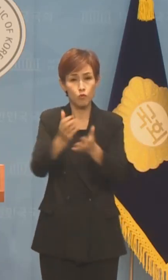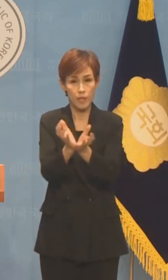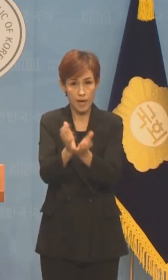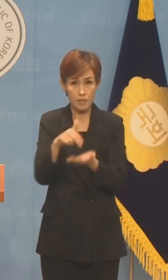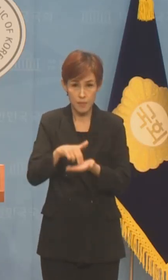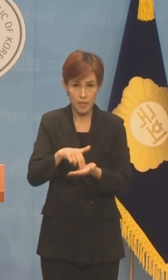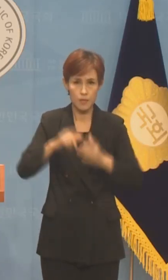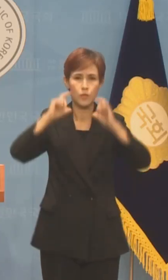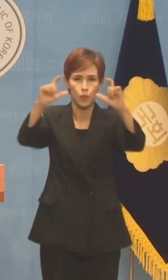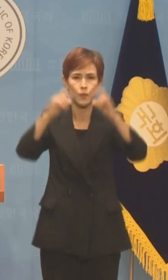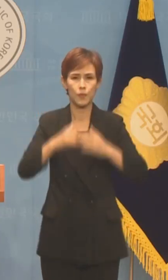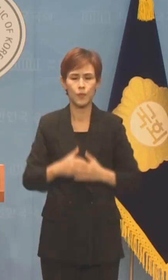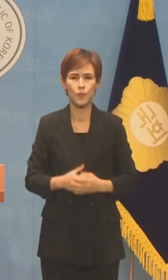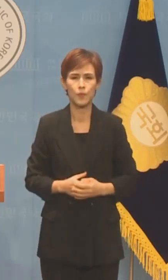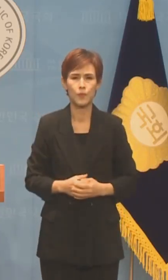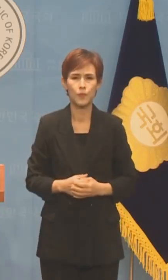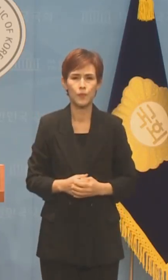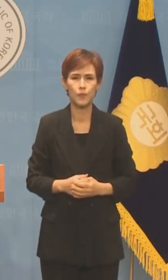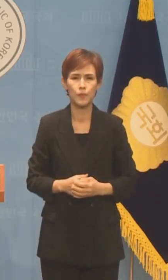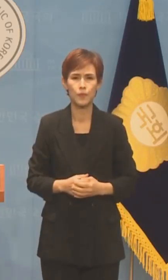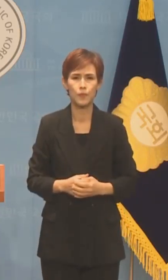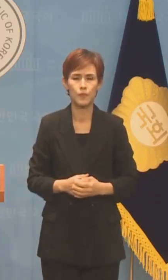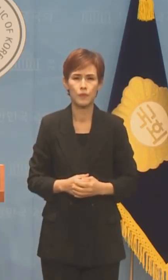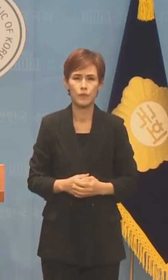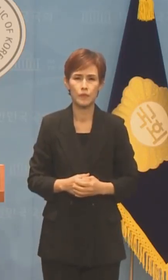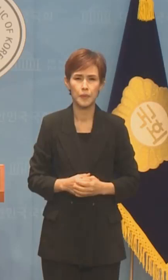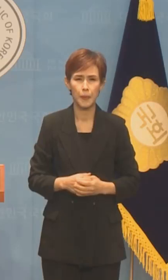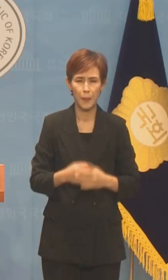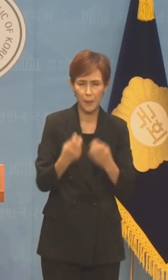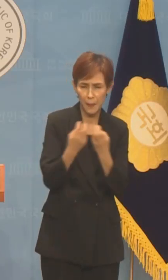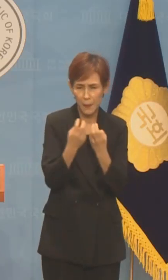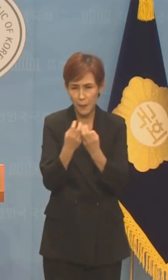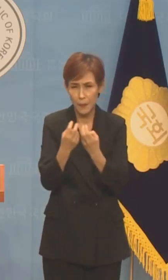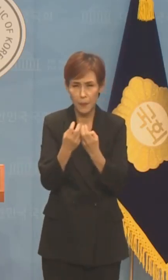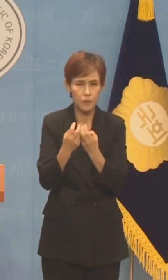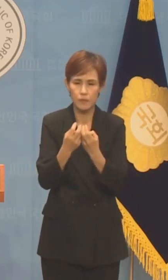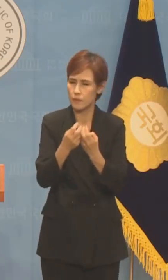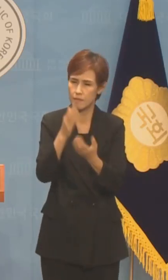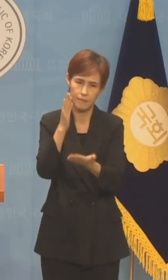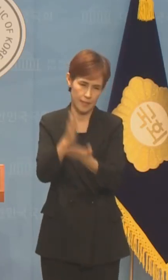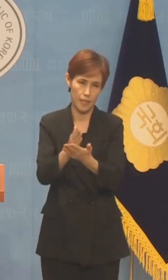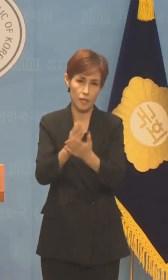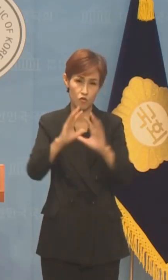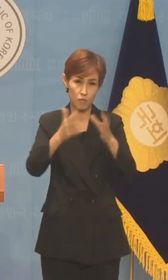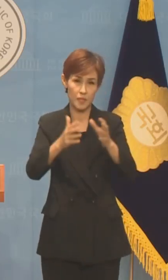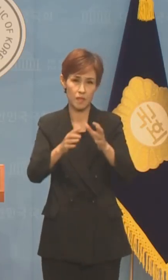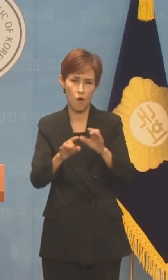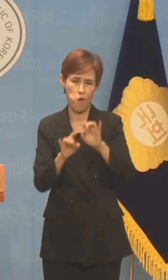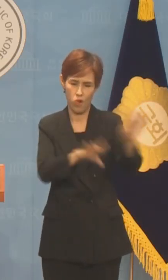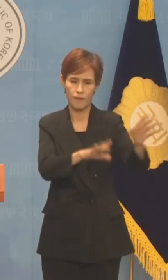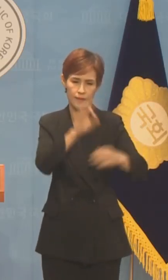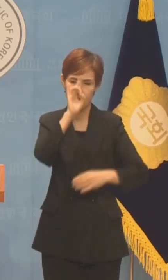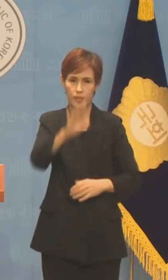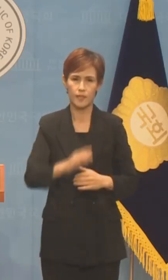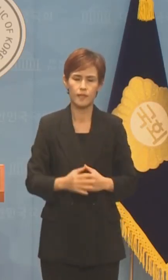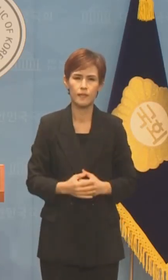조국혁신당이 경고합니다. 그런 얄팍한 술수로는 더 이상 국민을 속일 수가 없습니다.